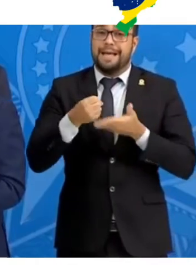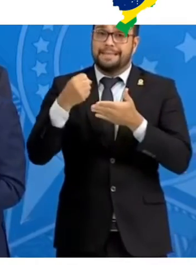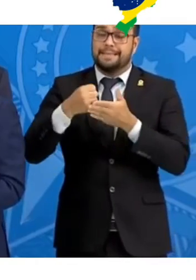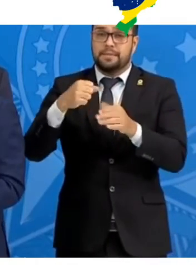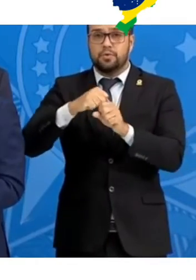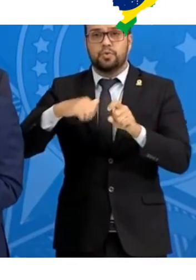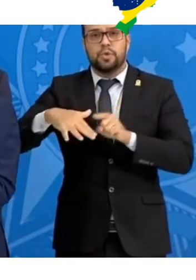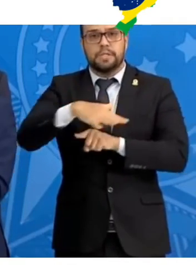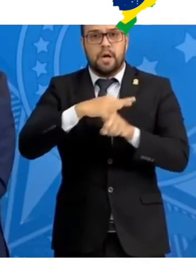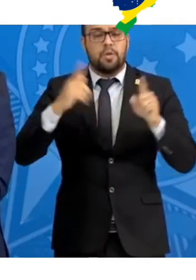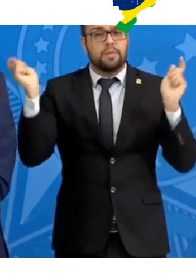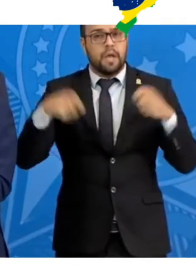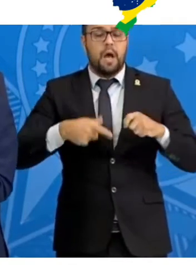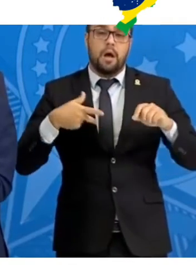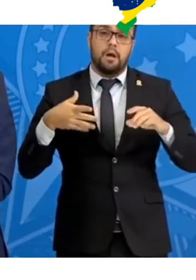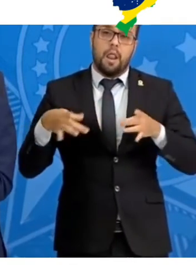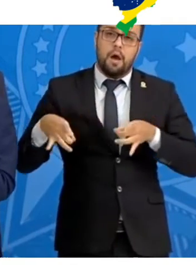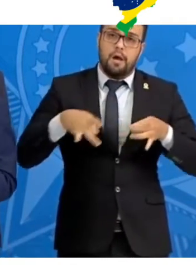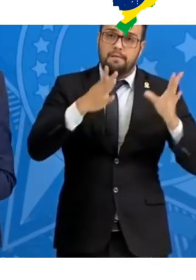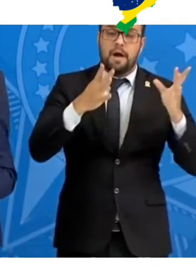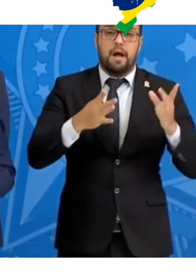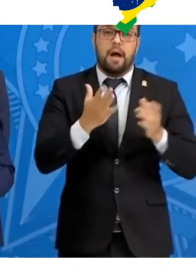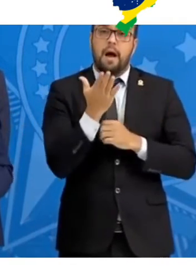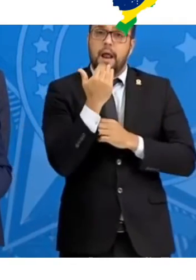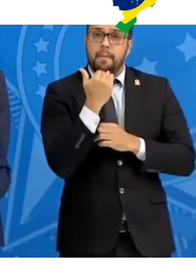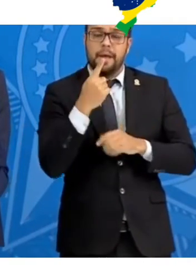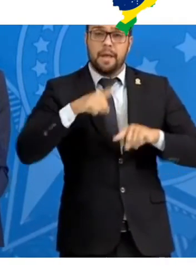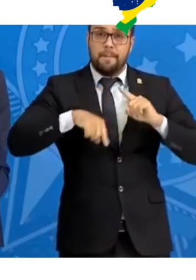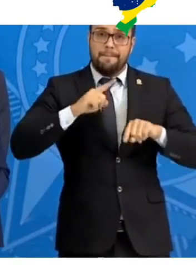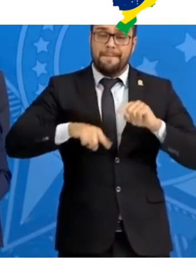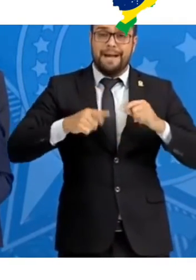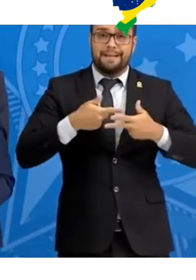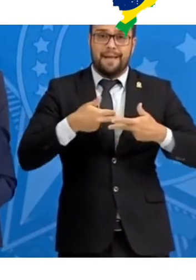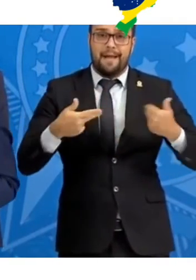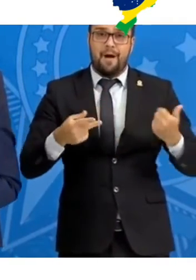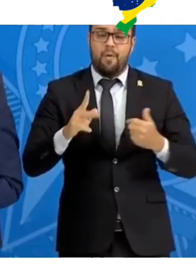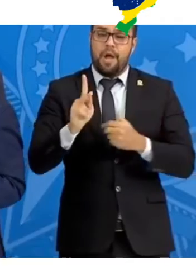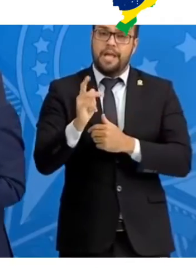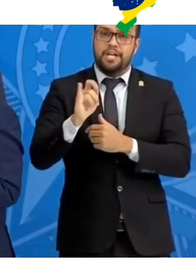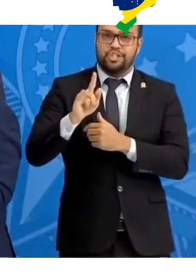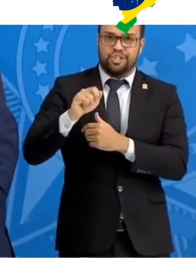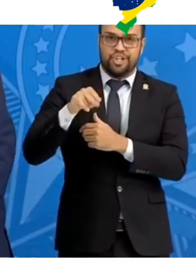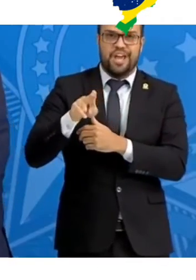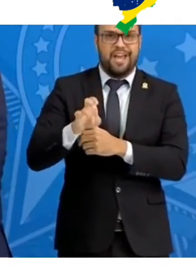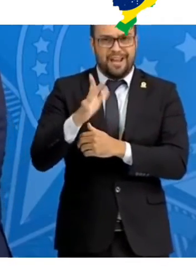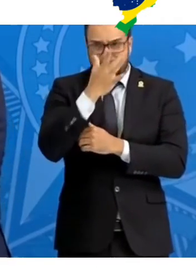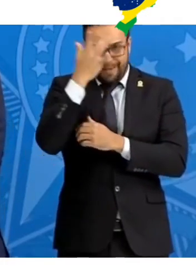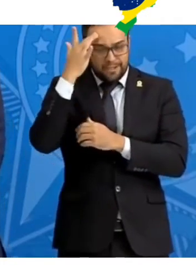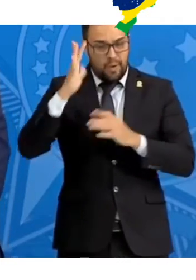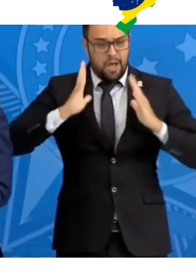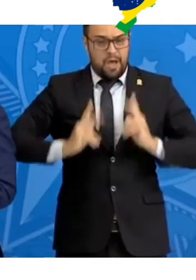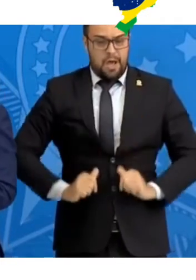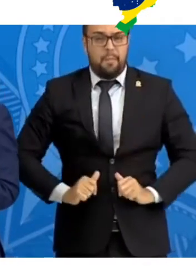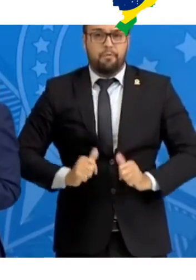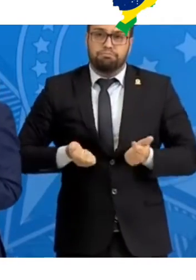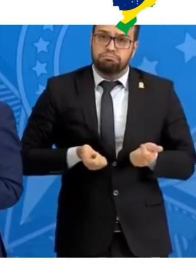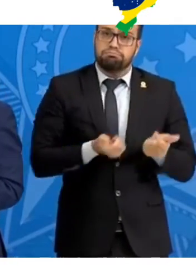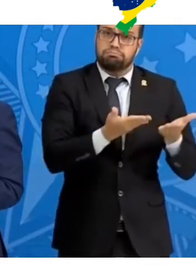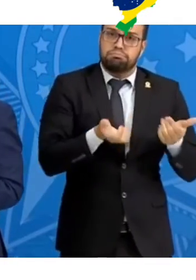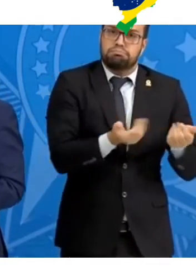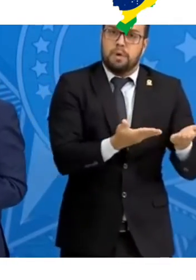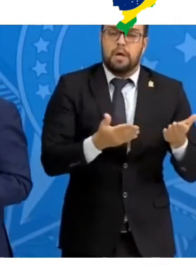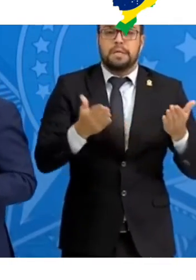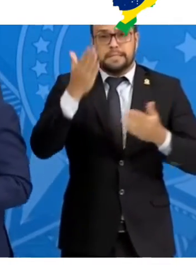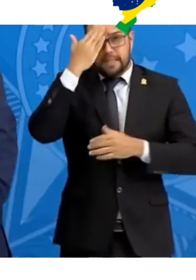social, para poder levar alimentos, material de higiene para essas pessoas. Nós temos que ter clareza de que